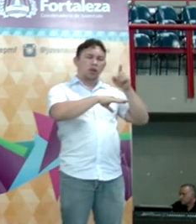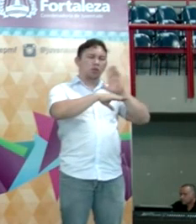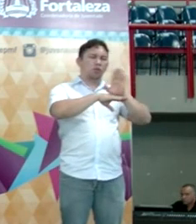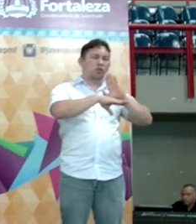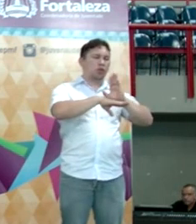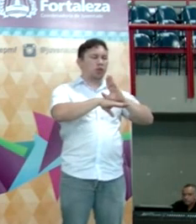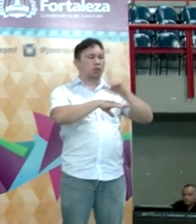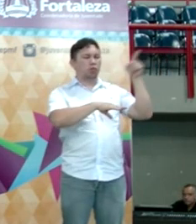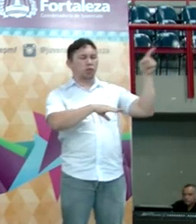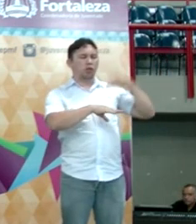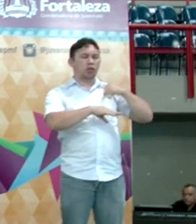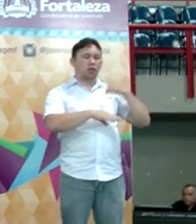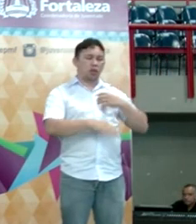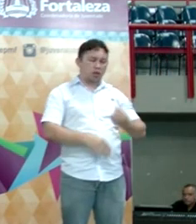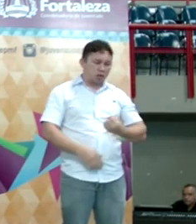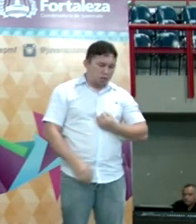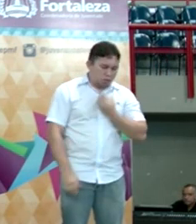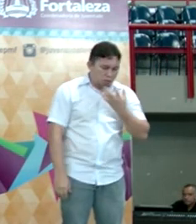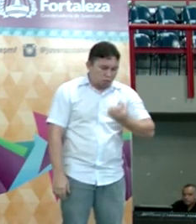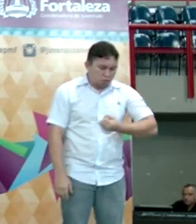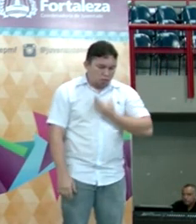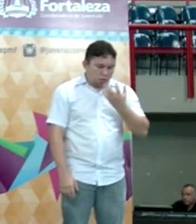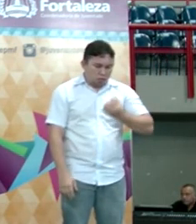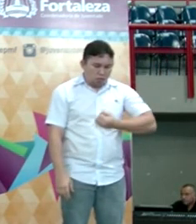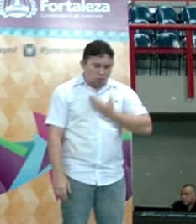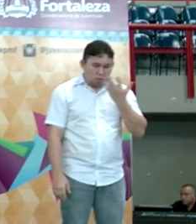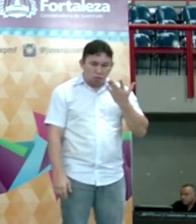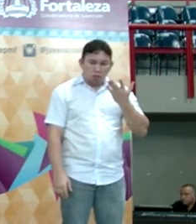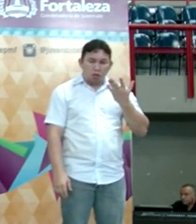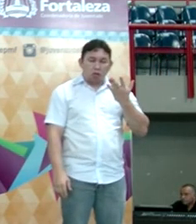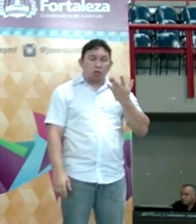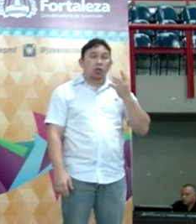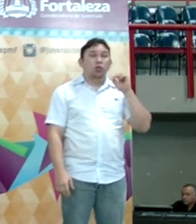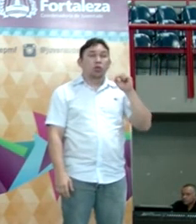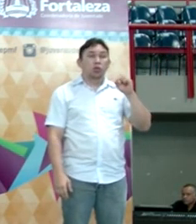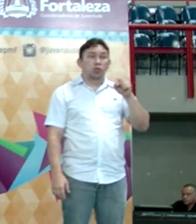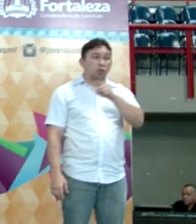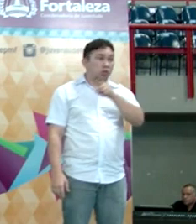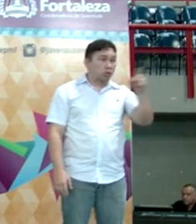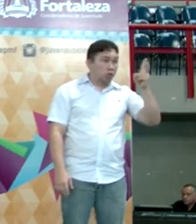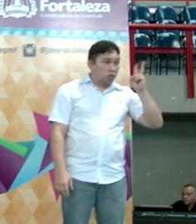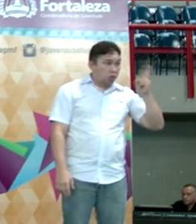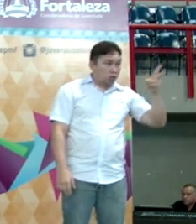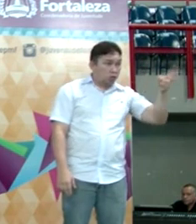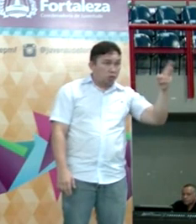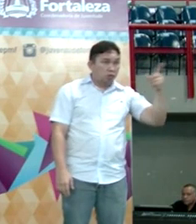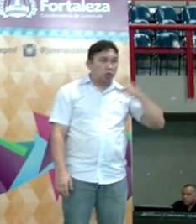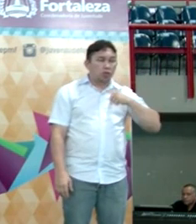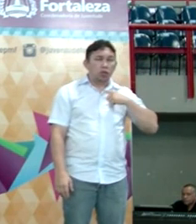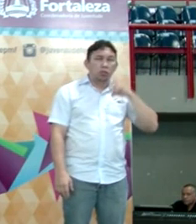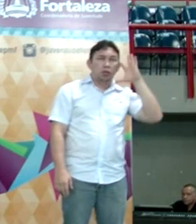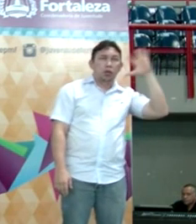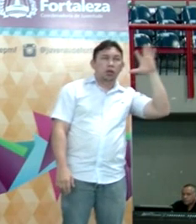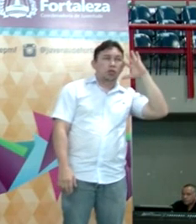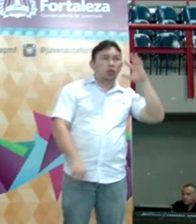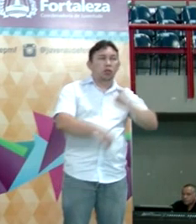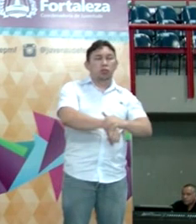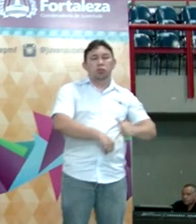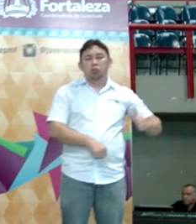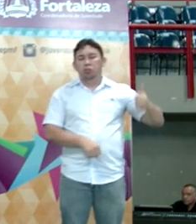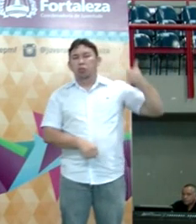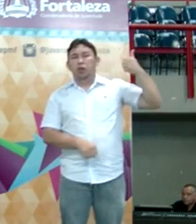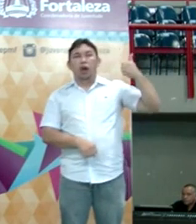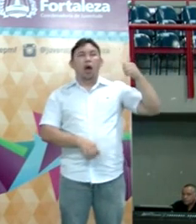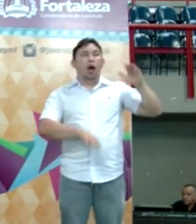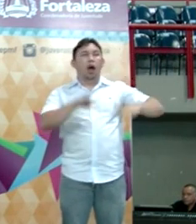de Andrade que fala da torcida na nossa vida. Que diz o seguinte: sempre a gente está buscando alguma coisa melhor.